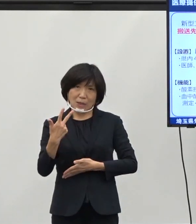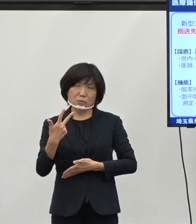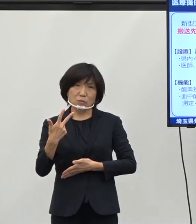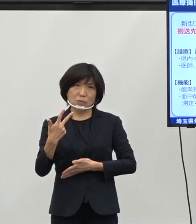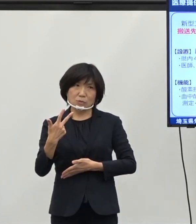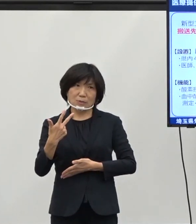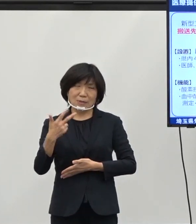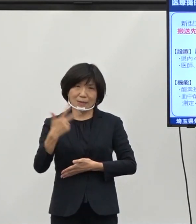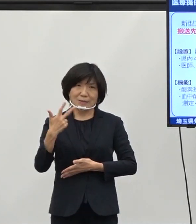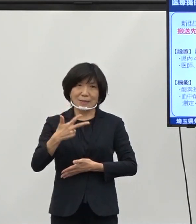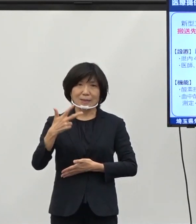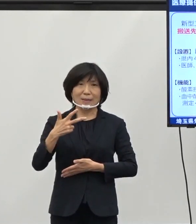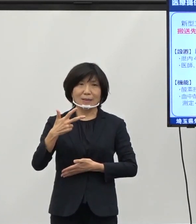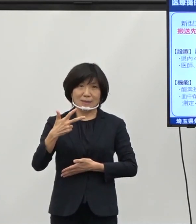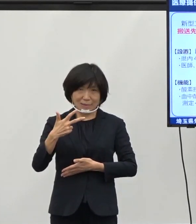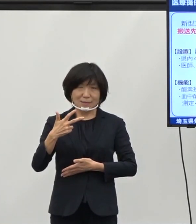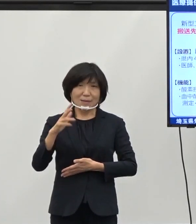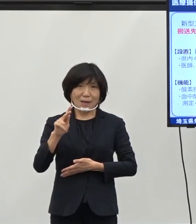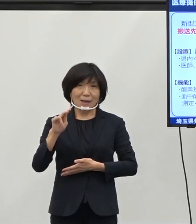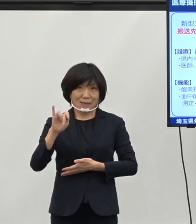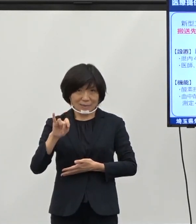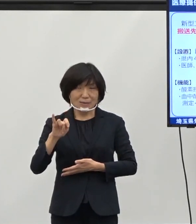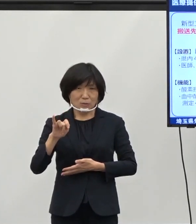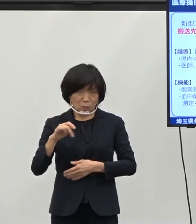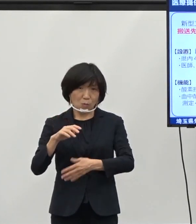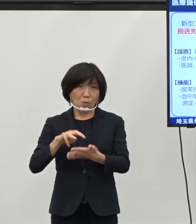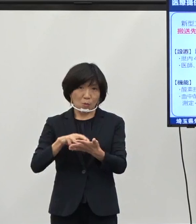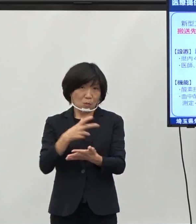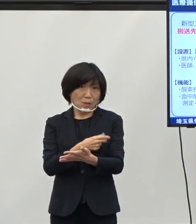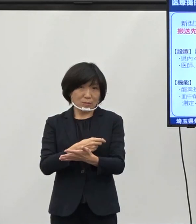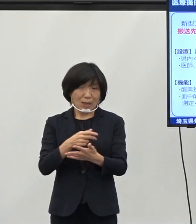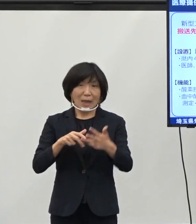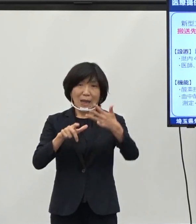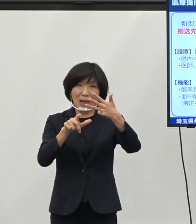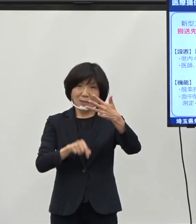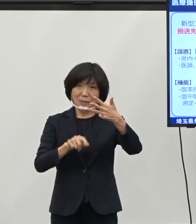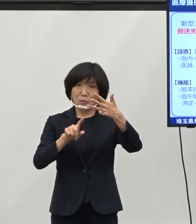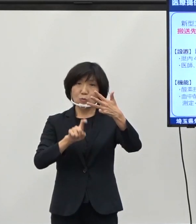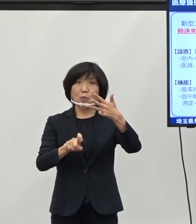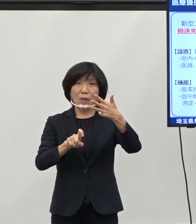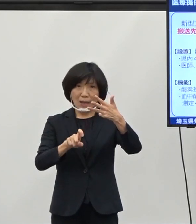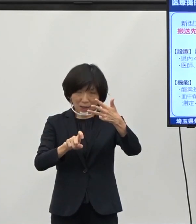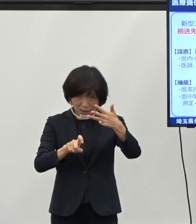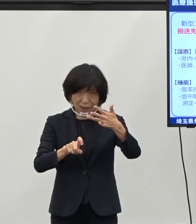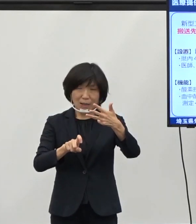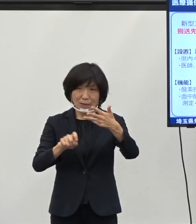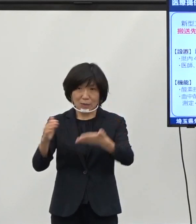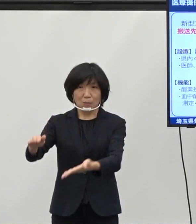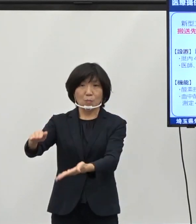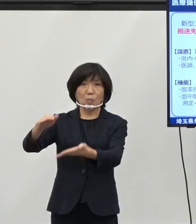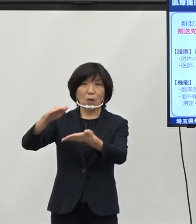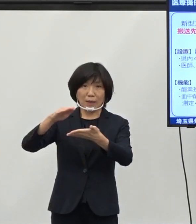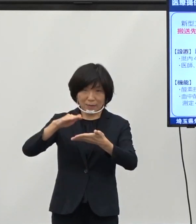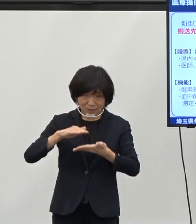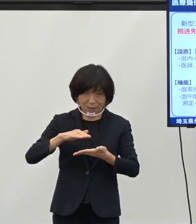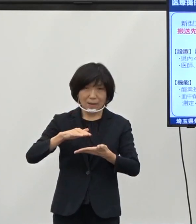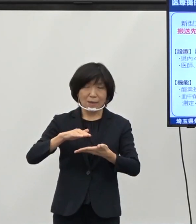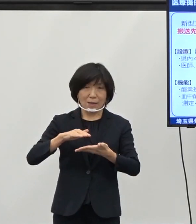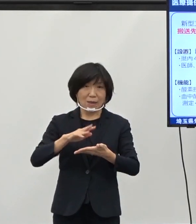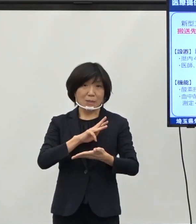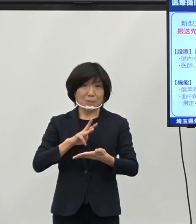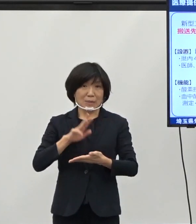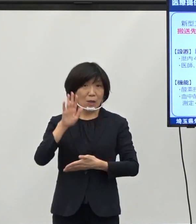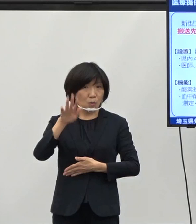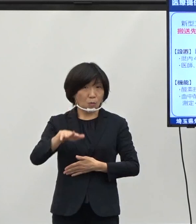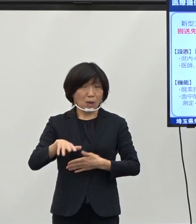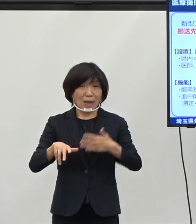ル、つまり7000回分でありますが、これが8月の10日に配送されており、その3日後